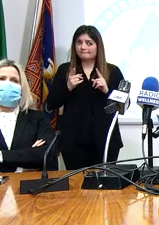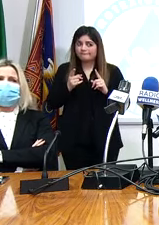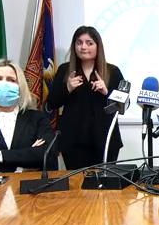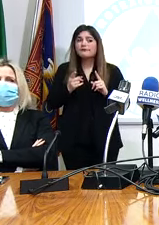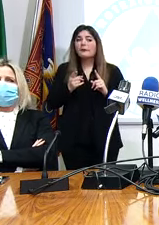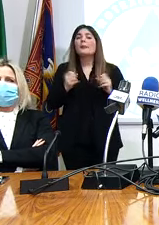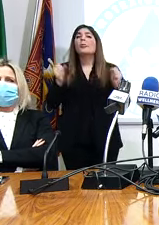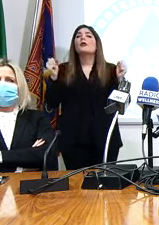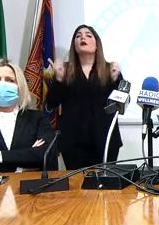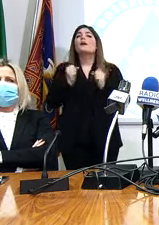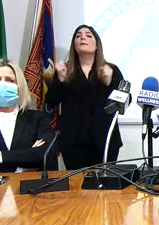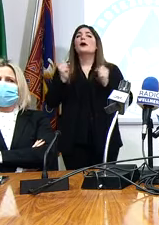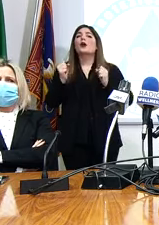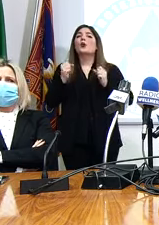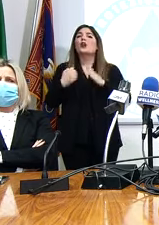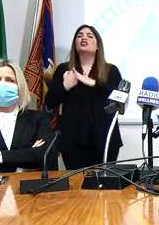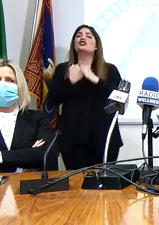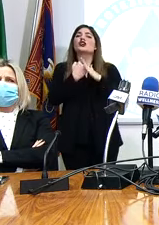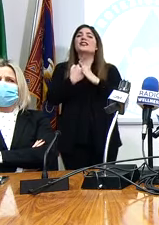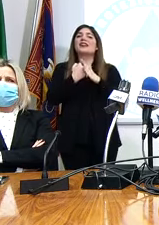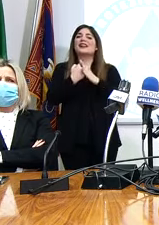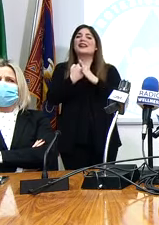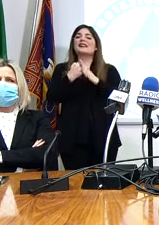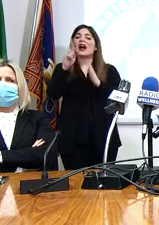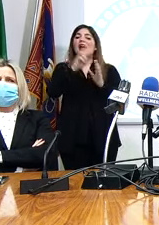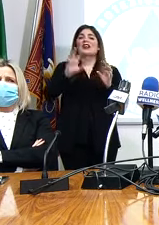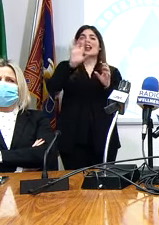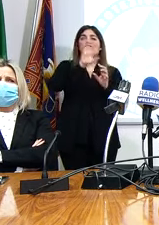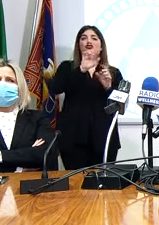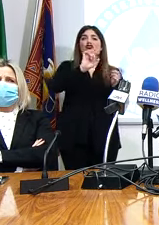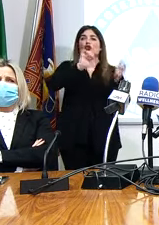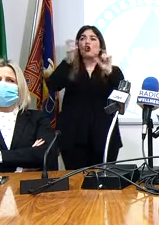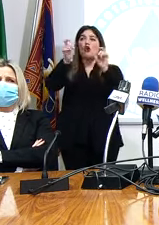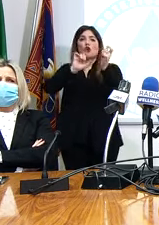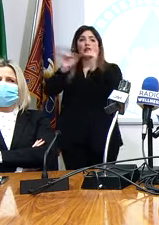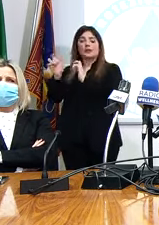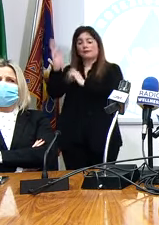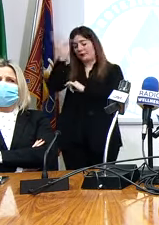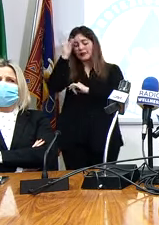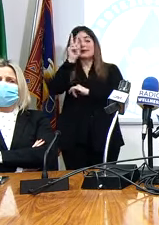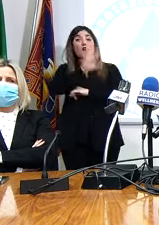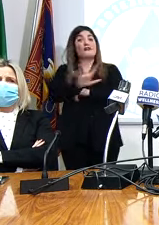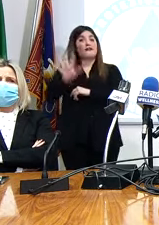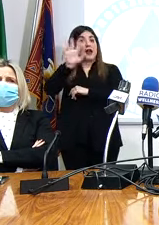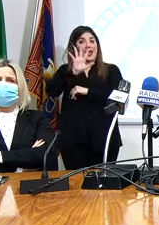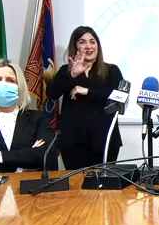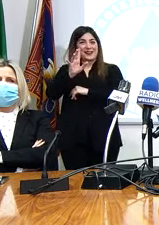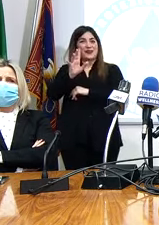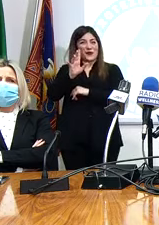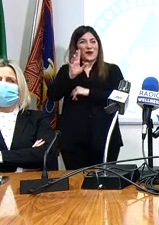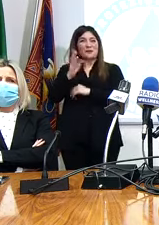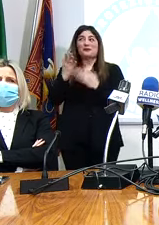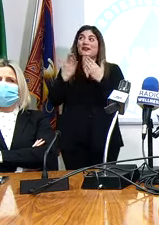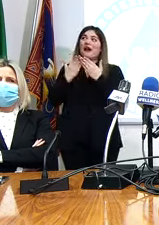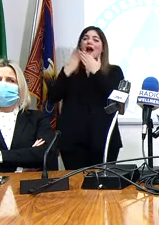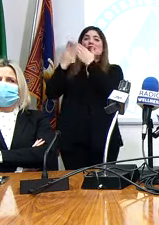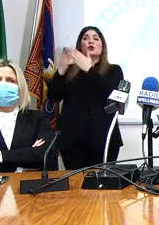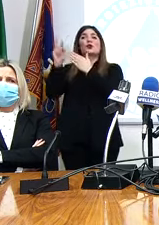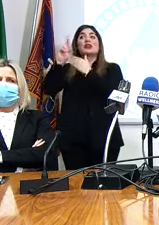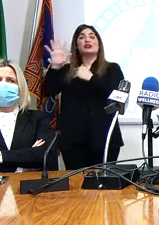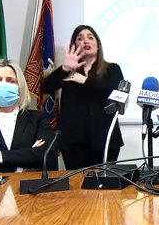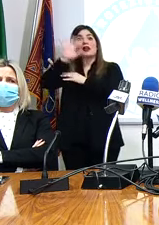tra regioni. Per esempio il Veneto ha dato un aiuto ad altre regioni nel ricoverare